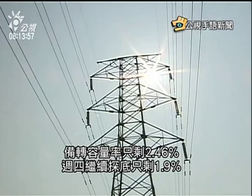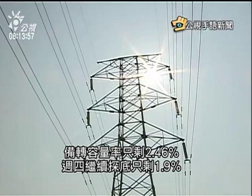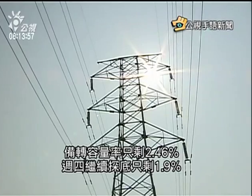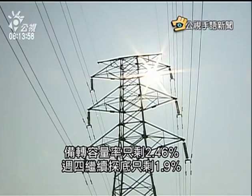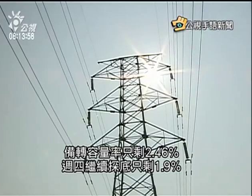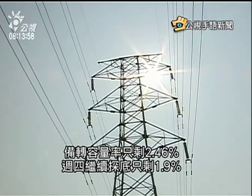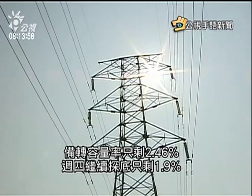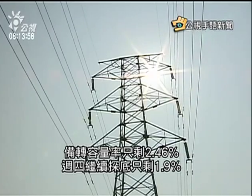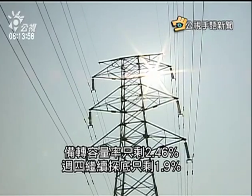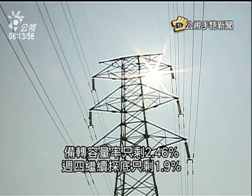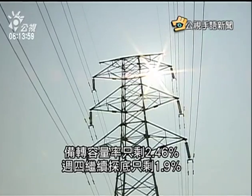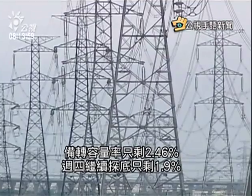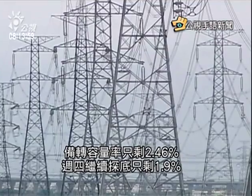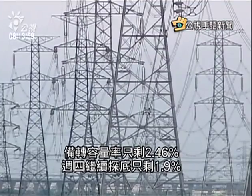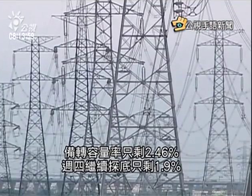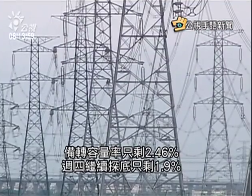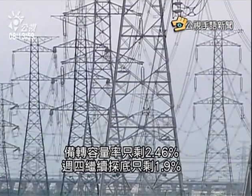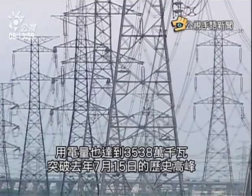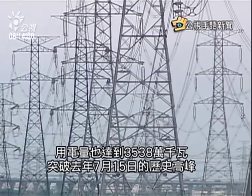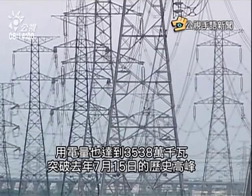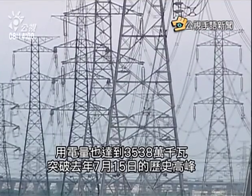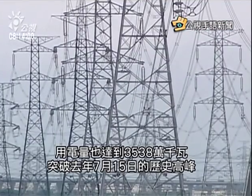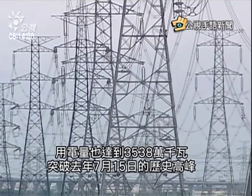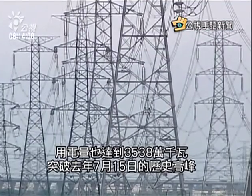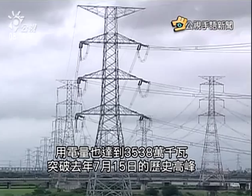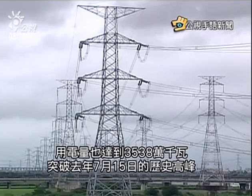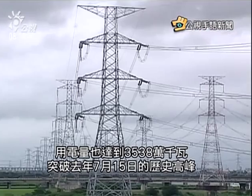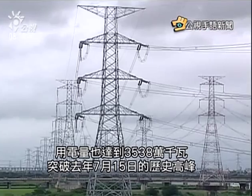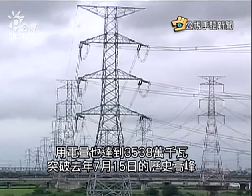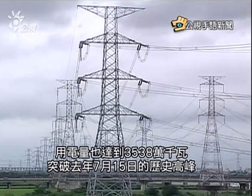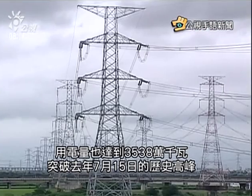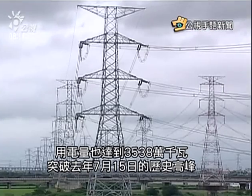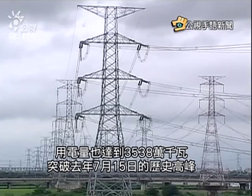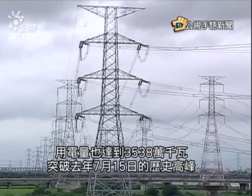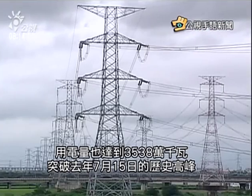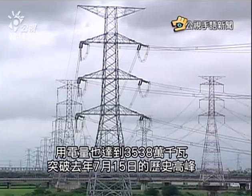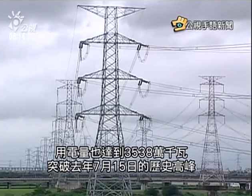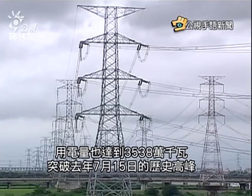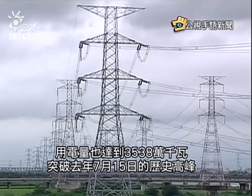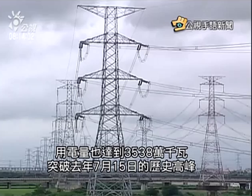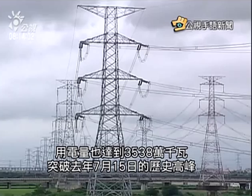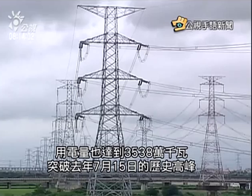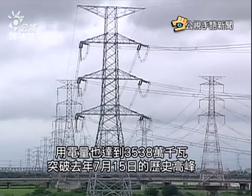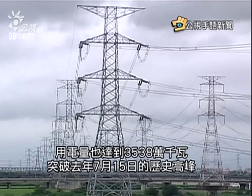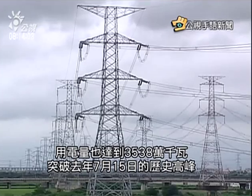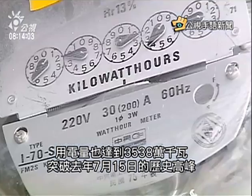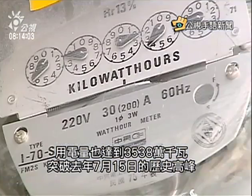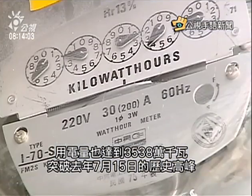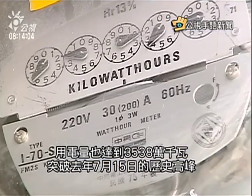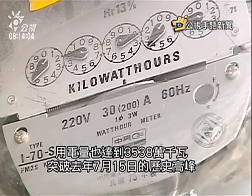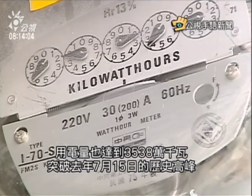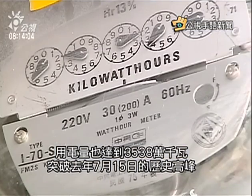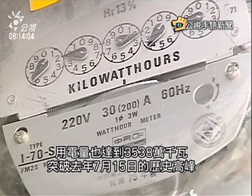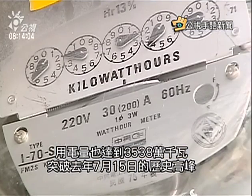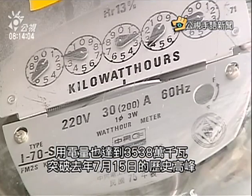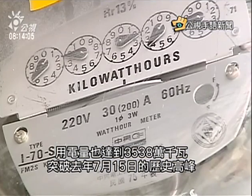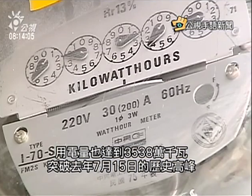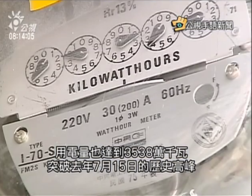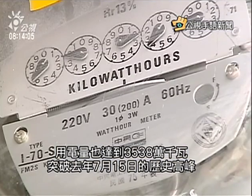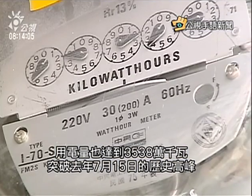探底，只剩1.9%，用电量也达到3538万千瓦，突破去年7月15号的历史高峰。